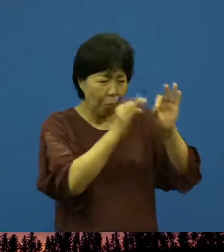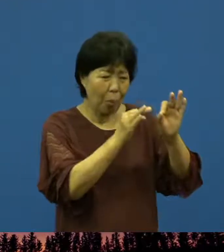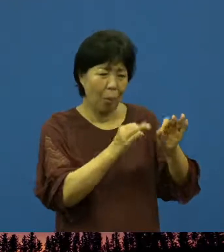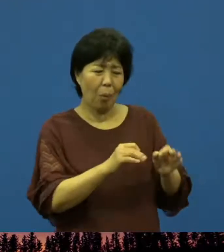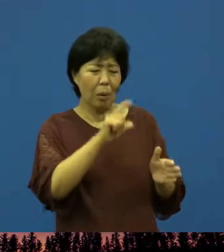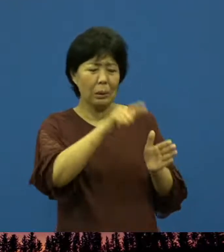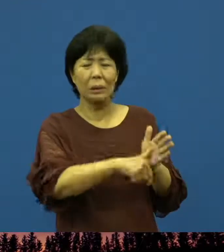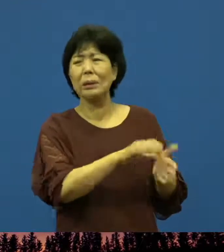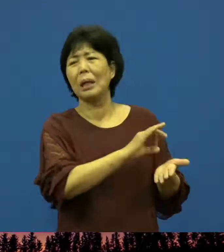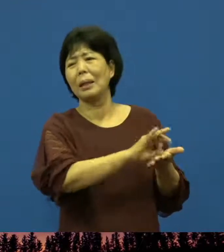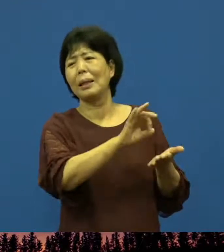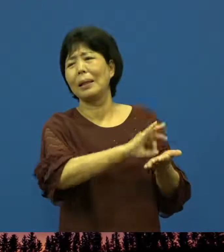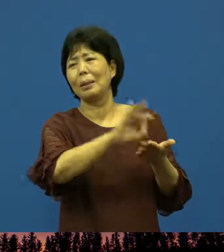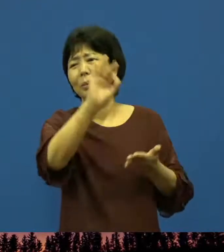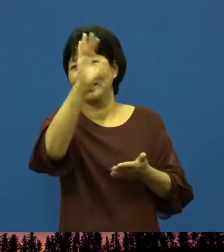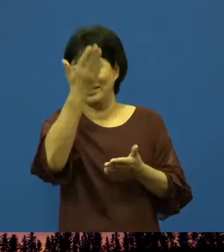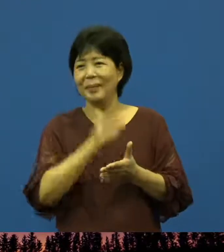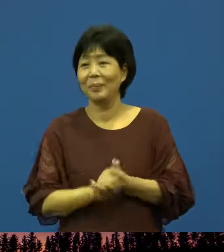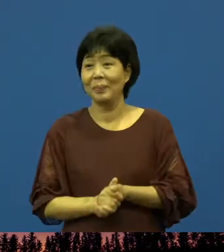다 낭비해버리고 한다는 거.